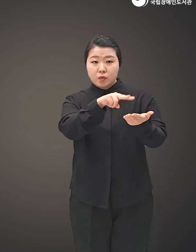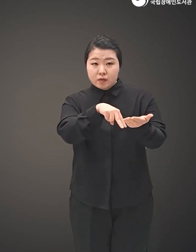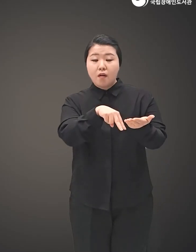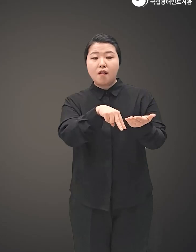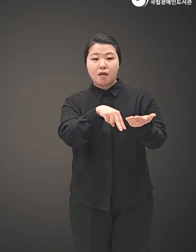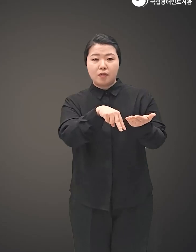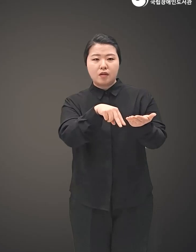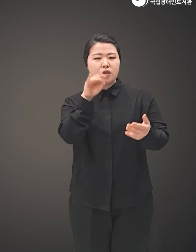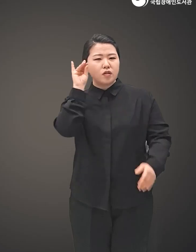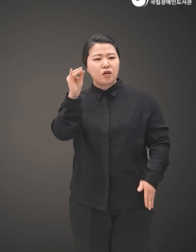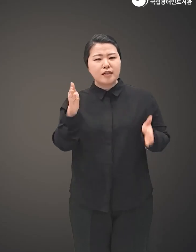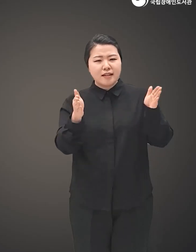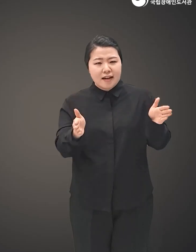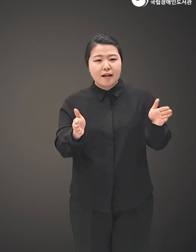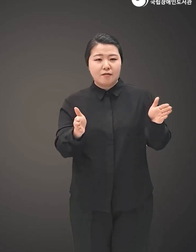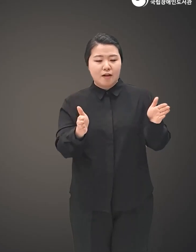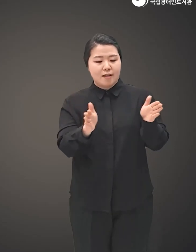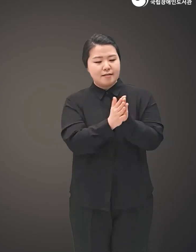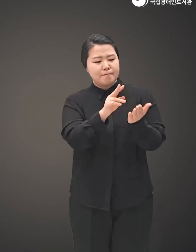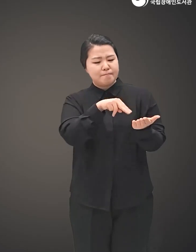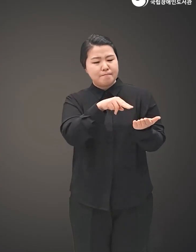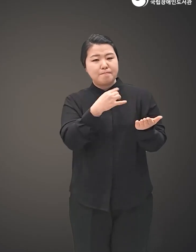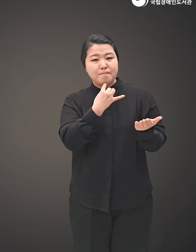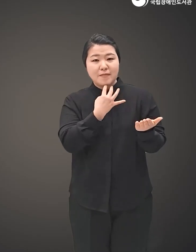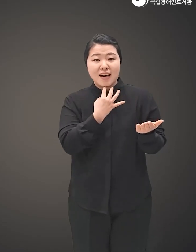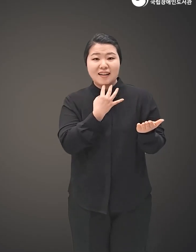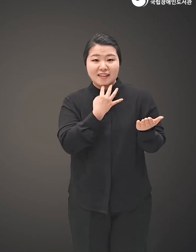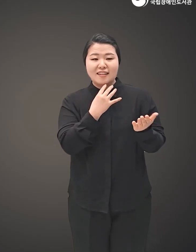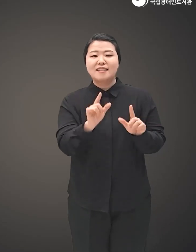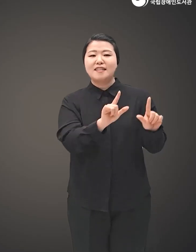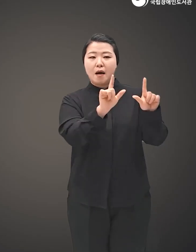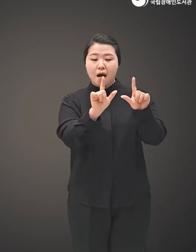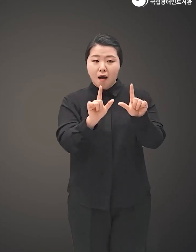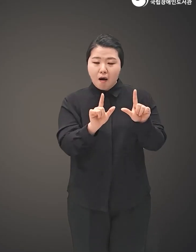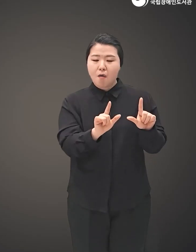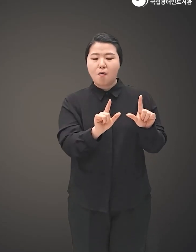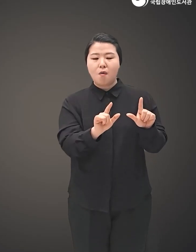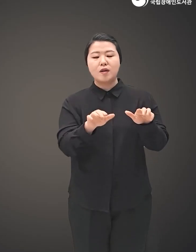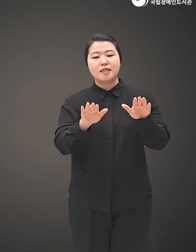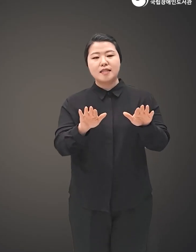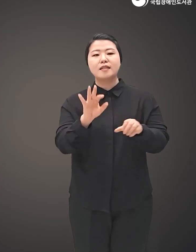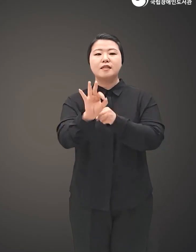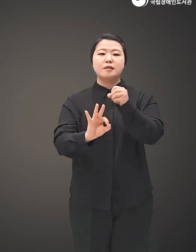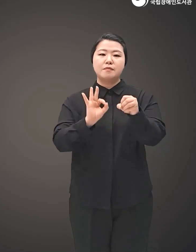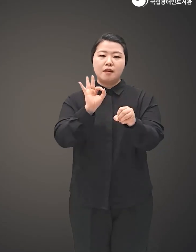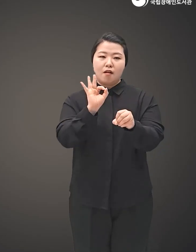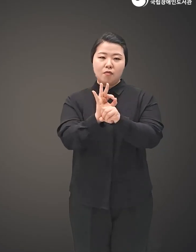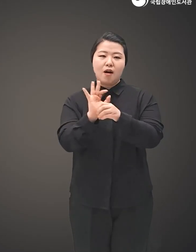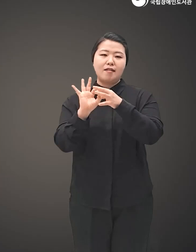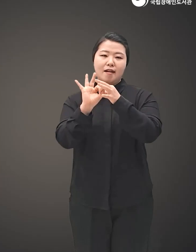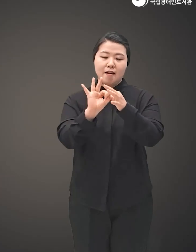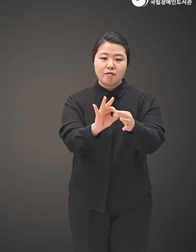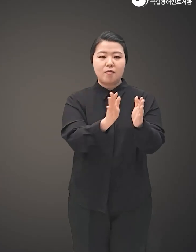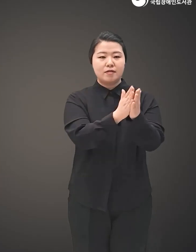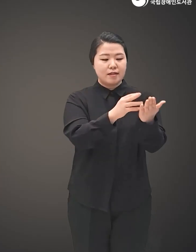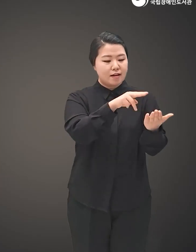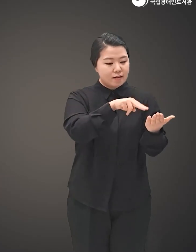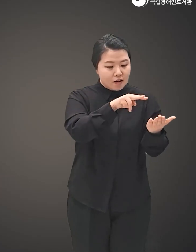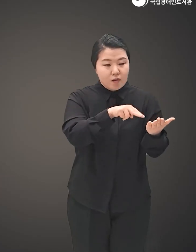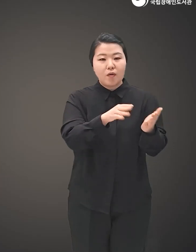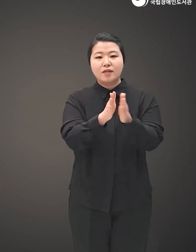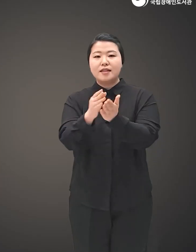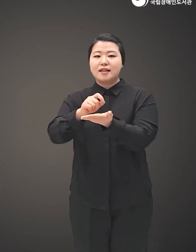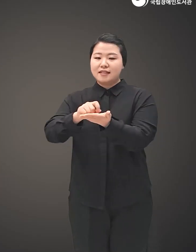천일독서라고 해서 천일 동안 책만 읽는 그런 생활을 하고 계속 10년 동안 책만